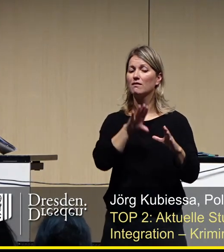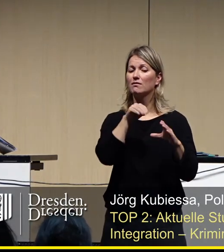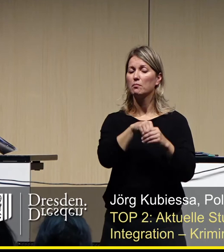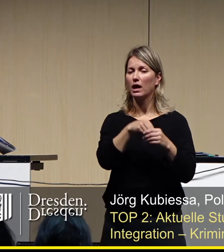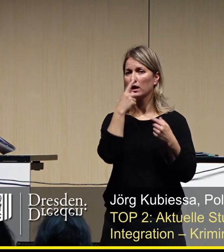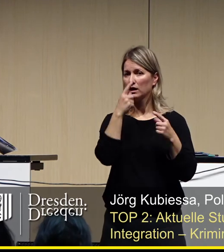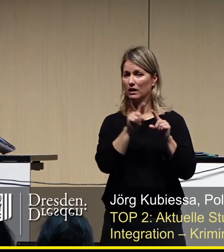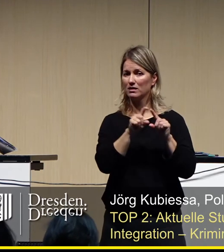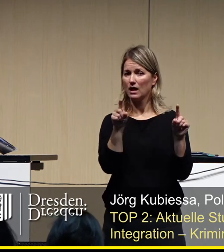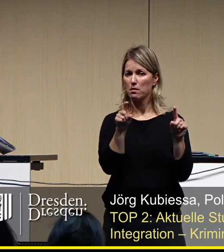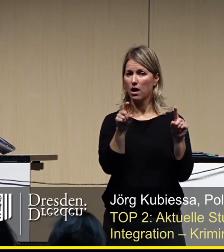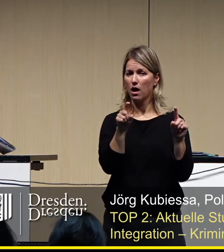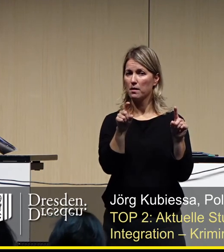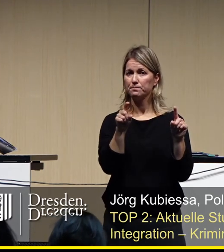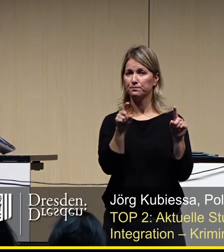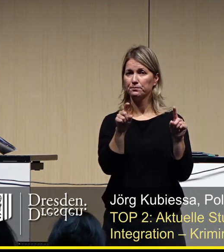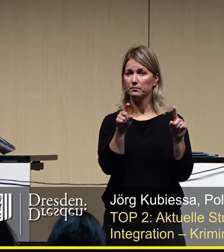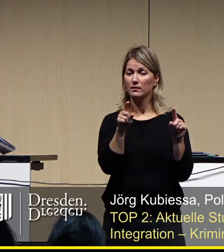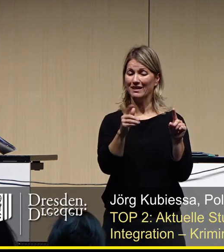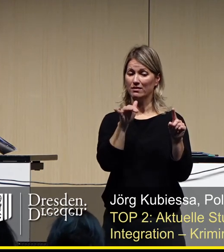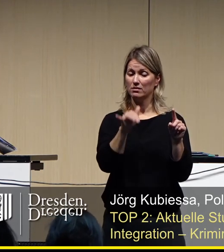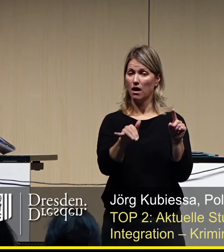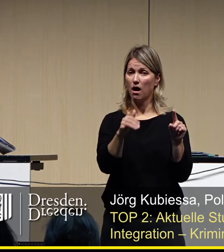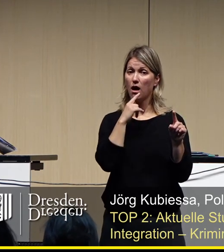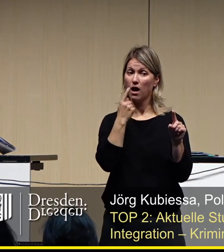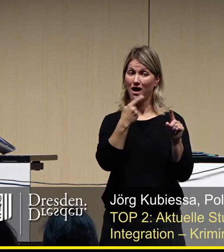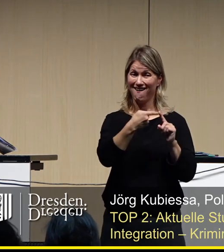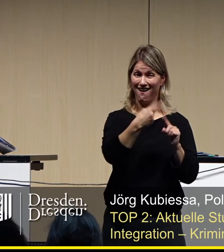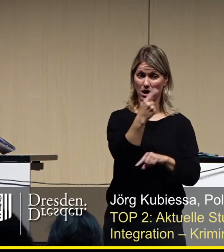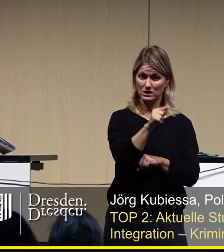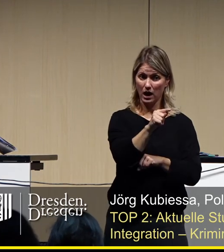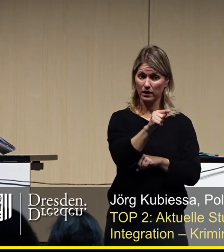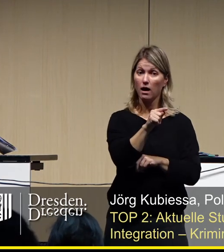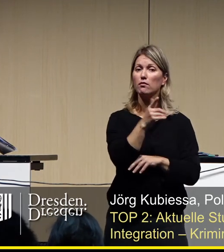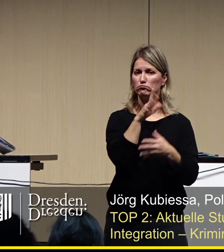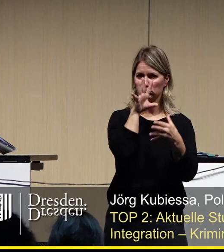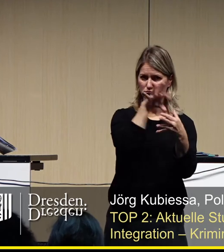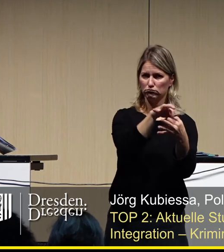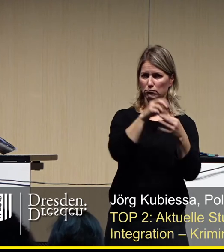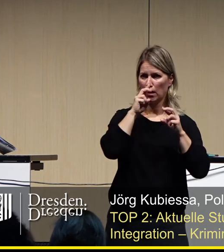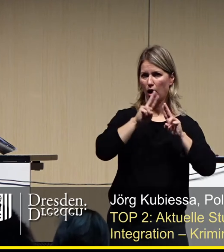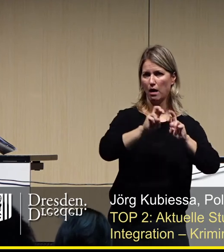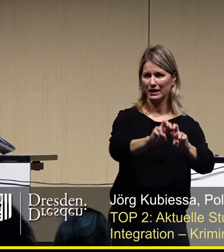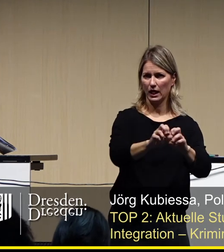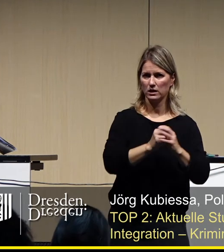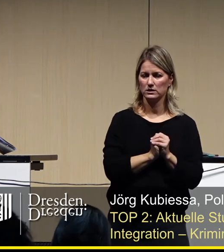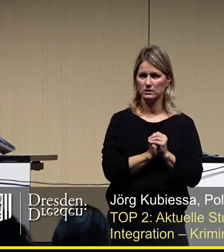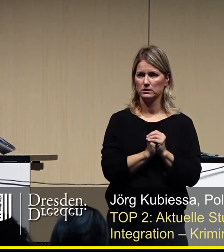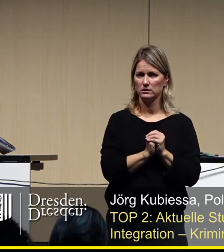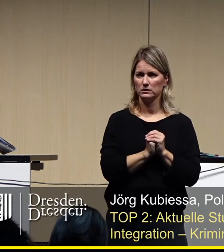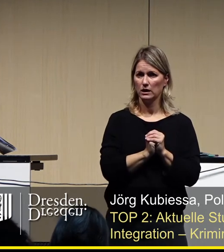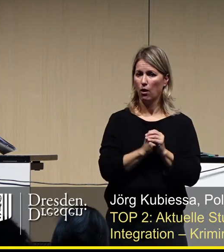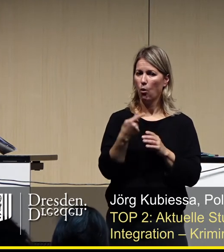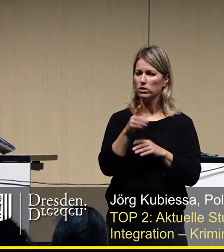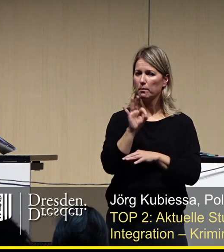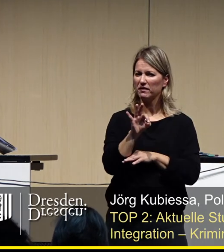dass Sie das ermitteln, was angezeigt wird. Oder den Teil ermitteln, wo Sie sich besonders viel Mühe